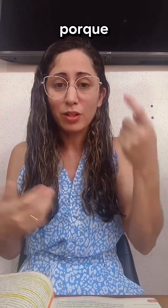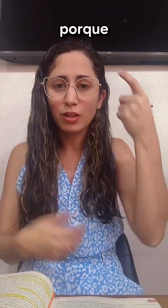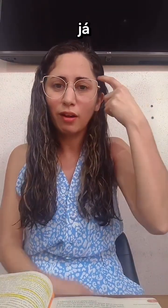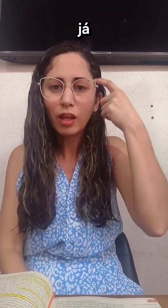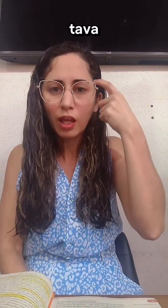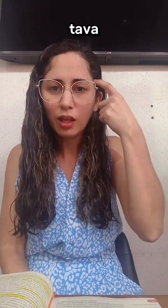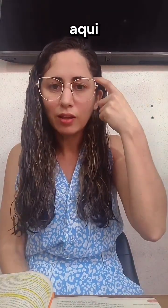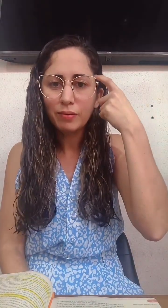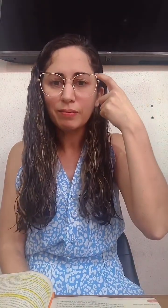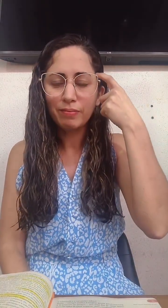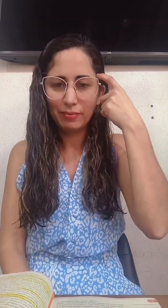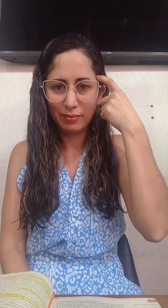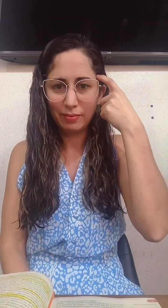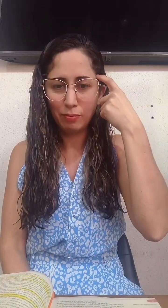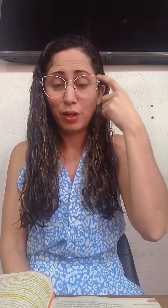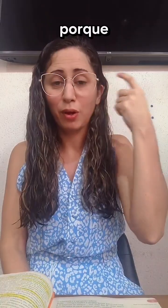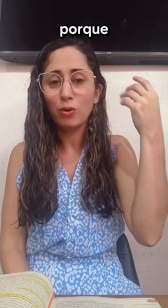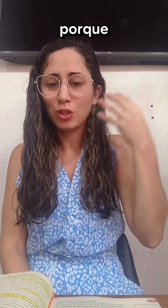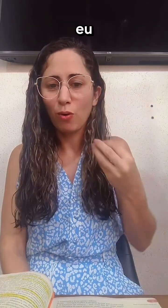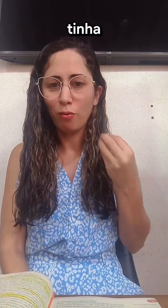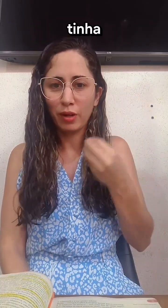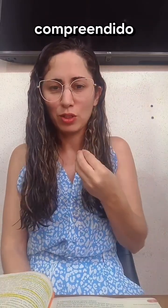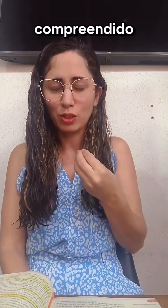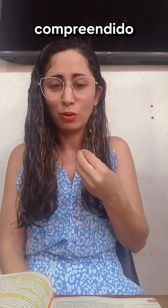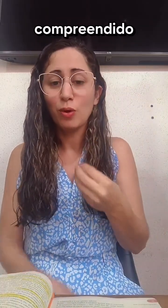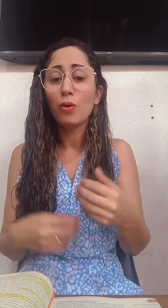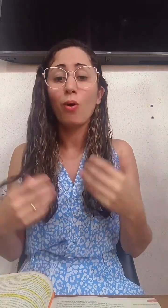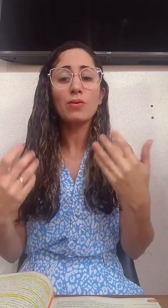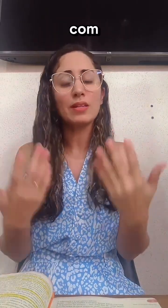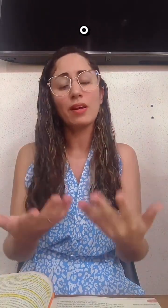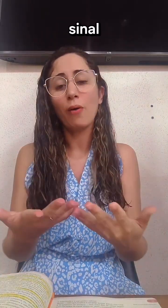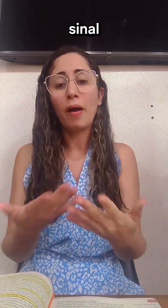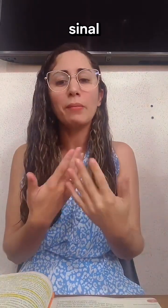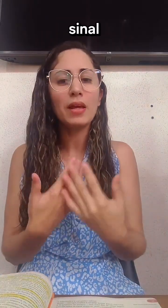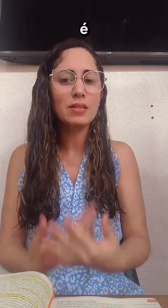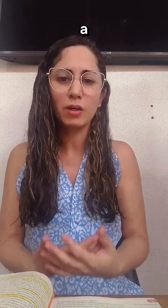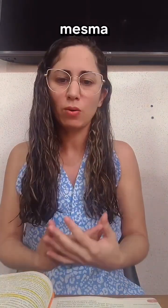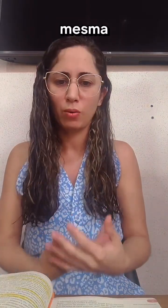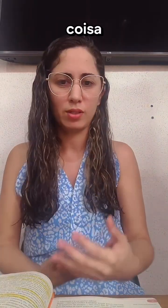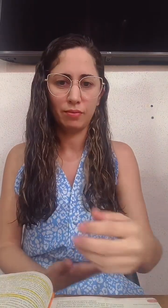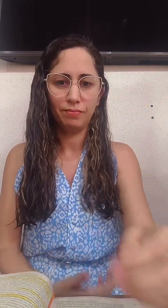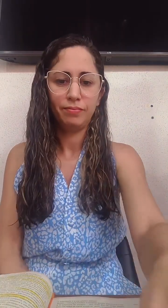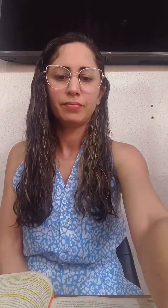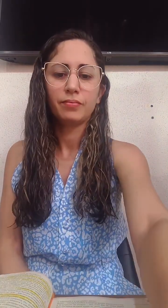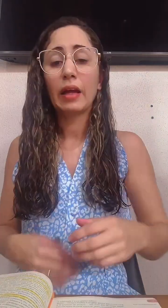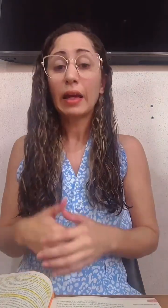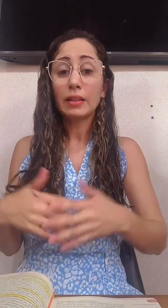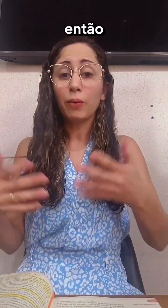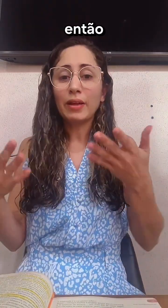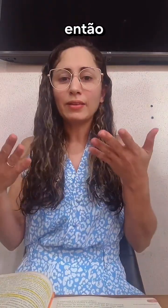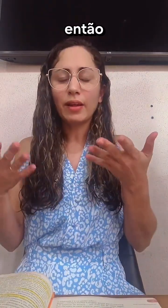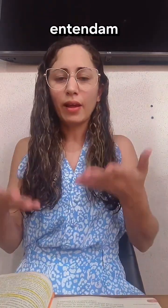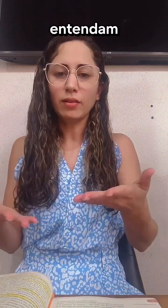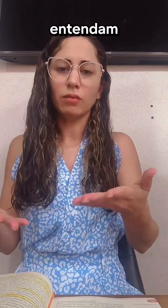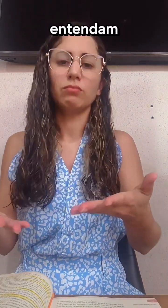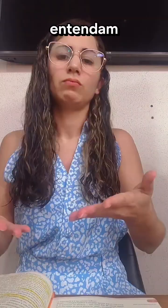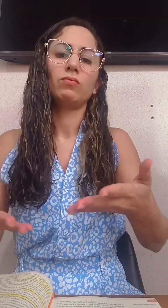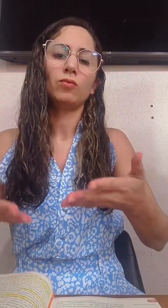já estava aqui. Porque eu tinha compreendido. Com o sinal é a mesma coisa. Então, entendam